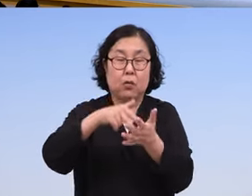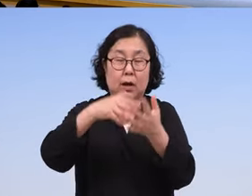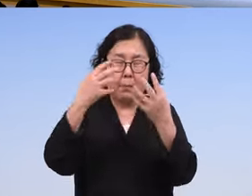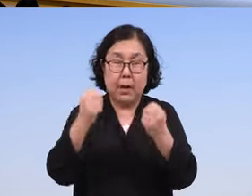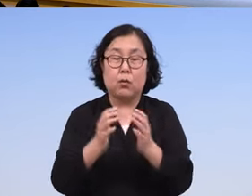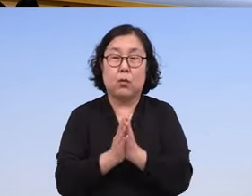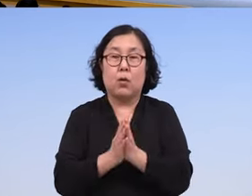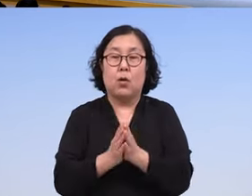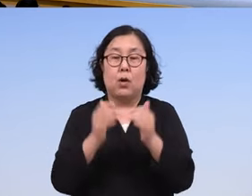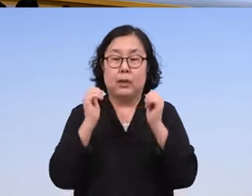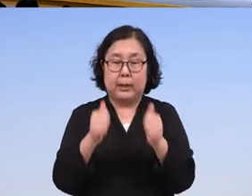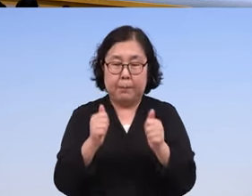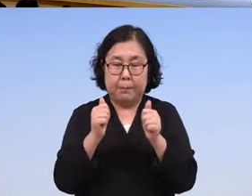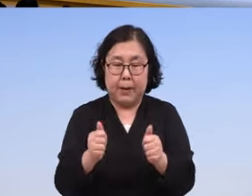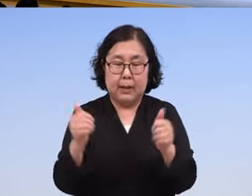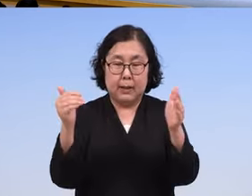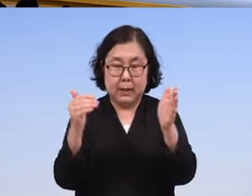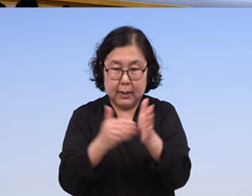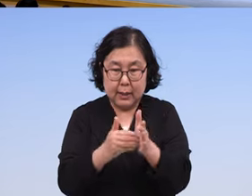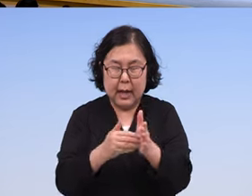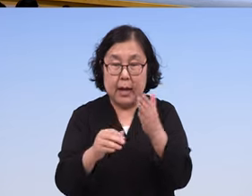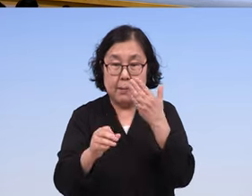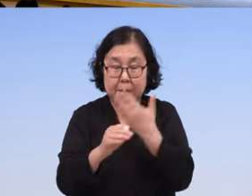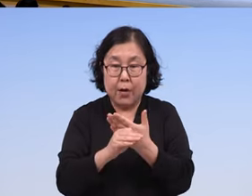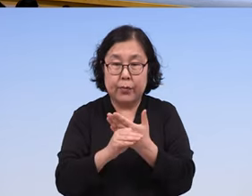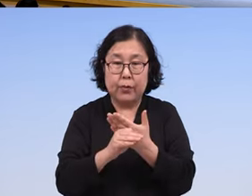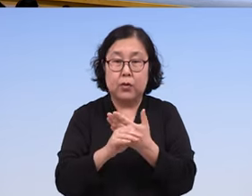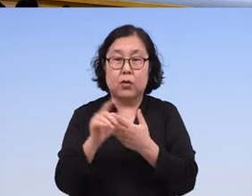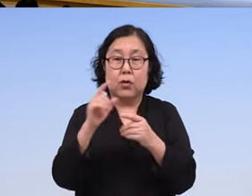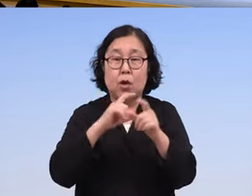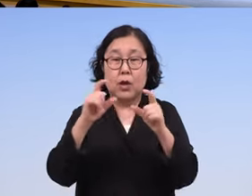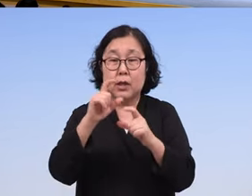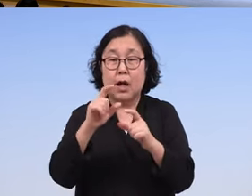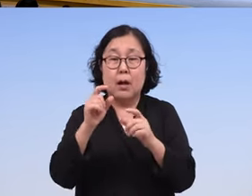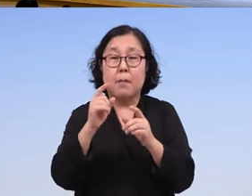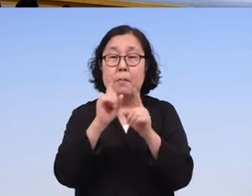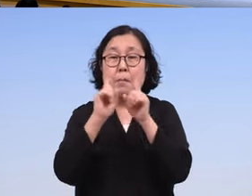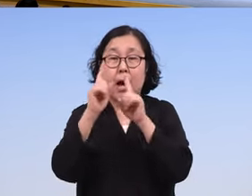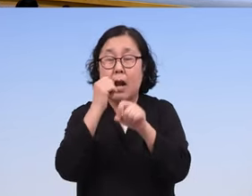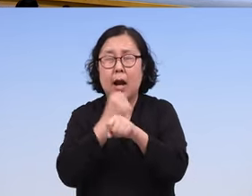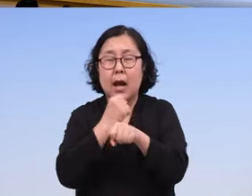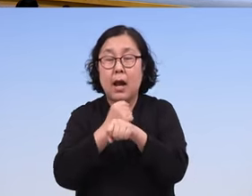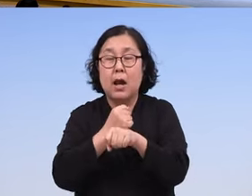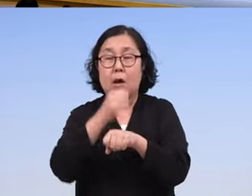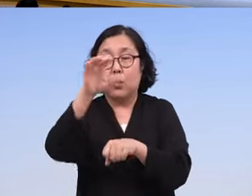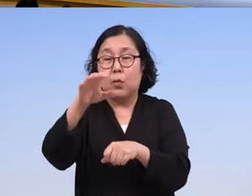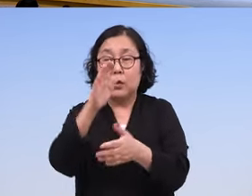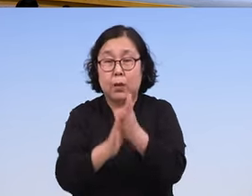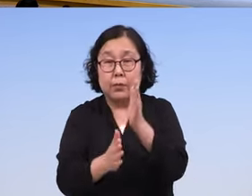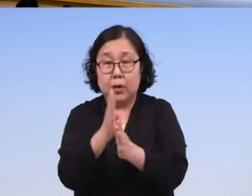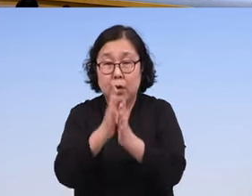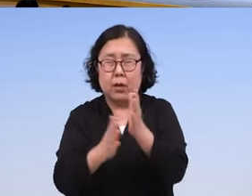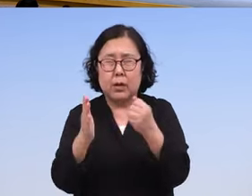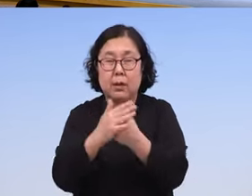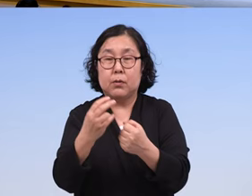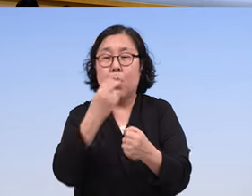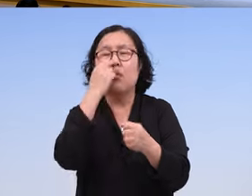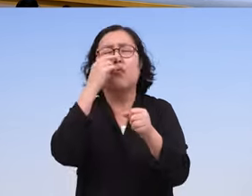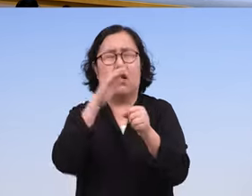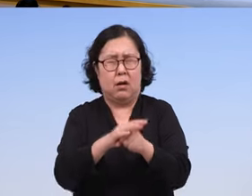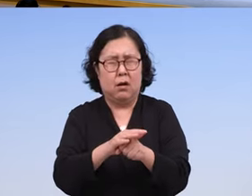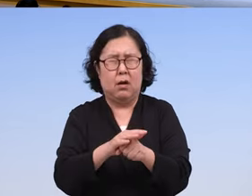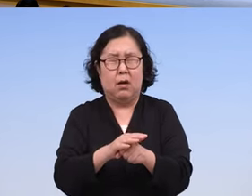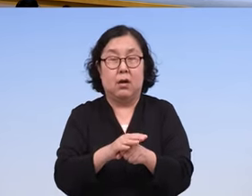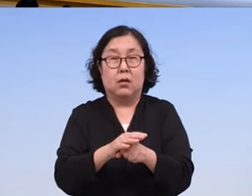많습니다. 게다가 일단 재판이 끝나버리면 더 이상 하소연할 곳이 없게 됩니다. 이 억울함은 어떻게 해결될